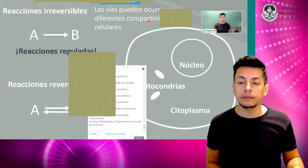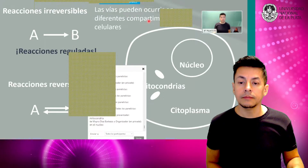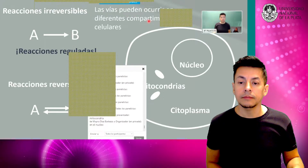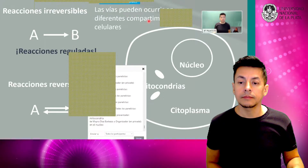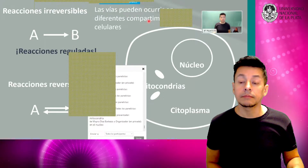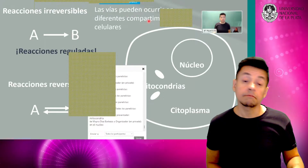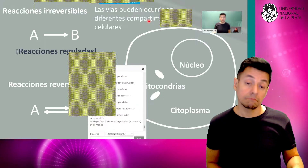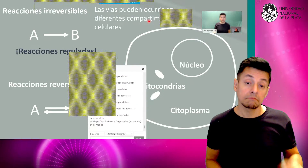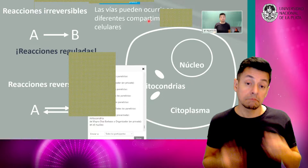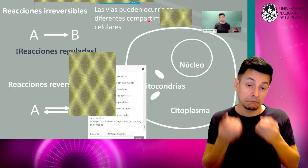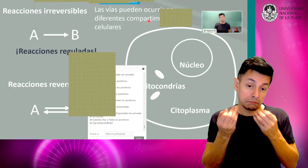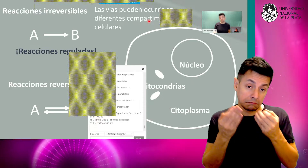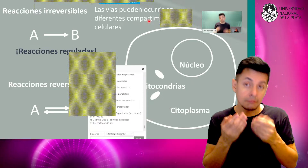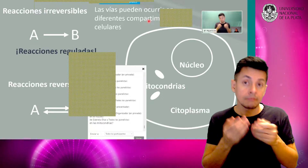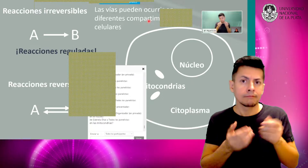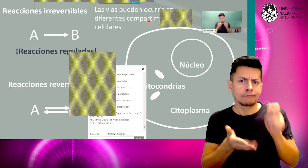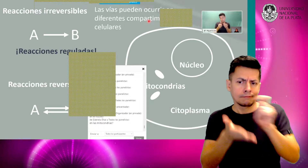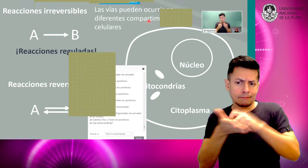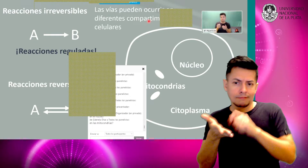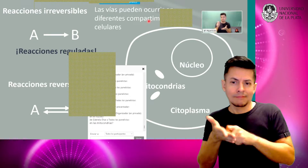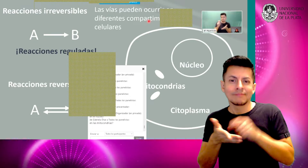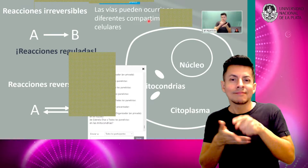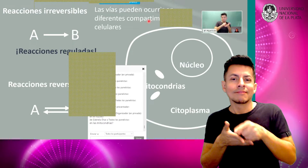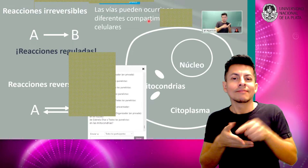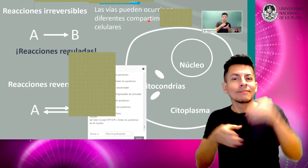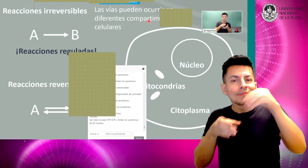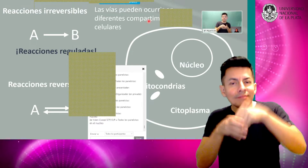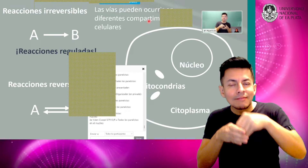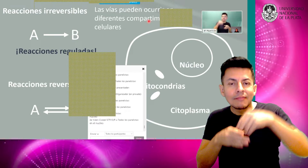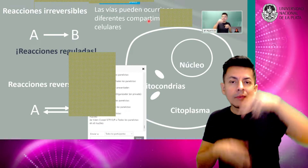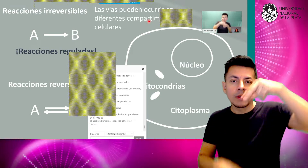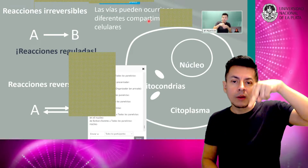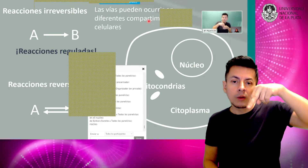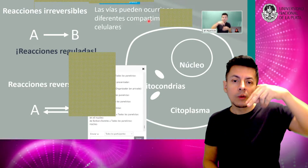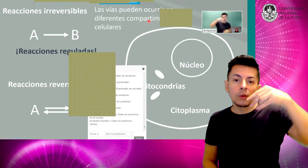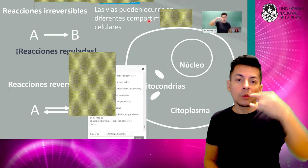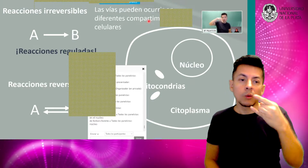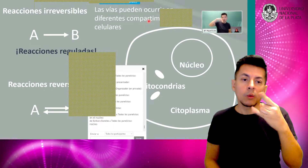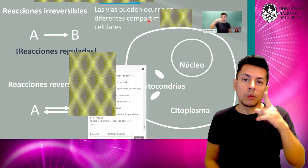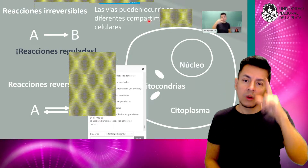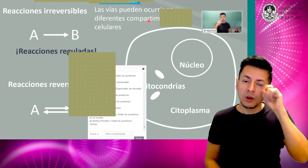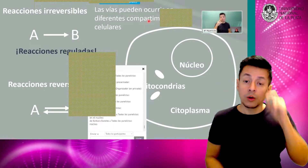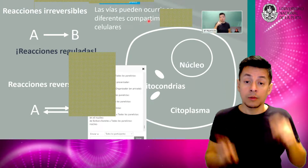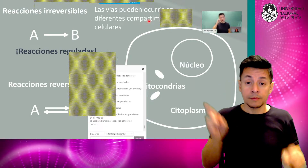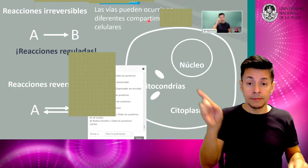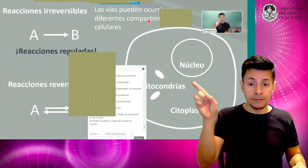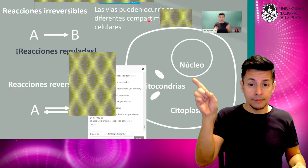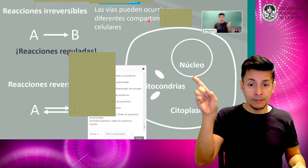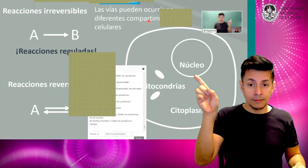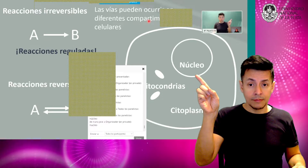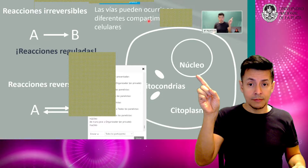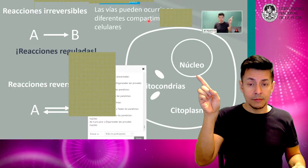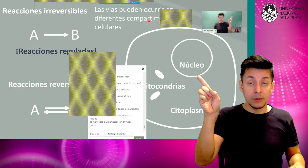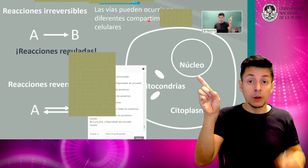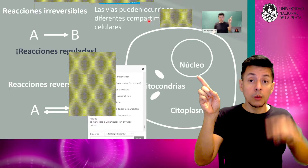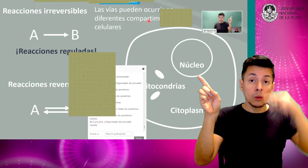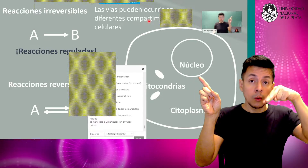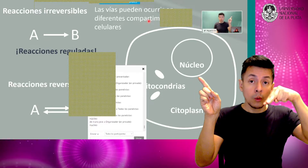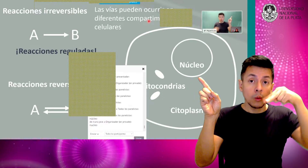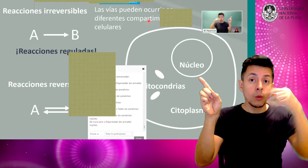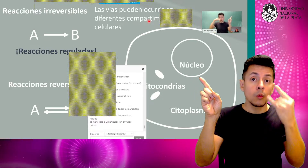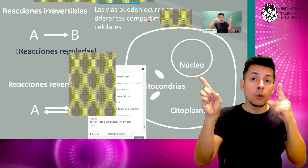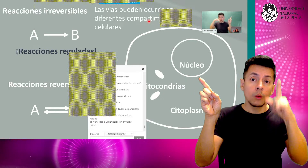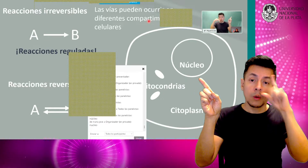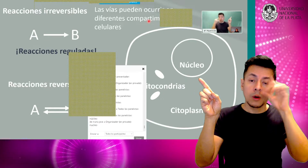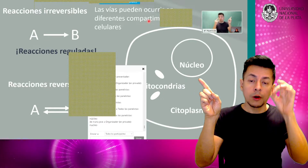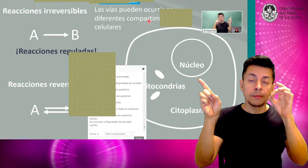Bien, muy bien. En el chat escriben en el núcleo, ¿sí? En el núcleo está el ADN, por lo tanto, lo más probable es que la